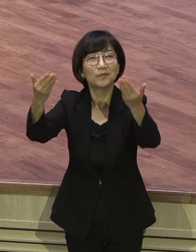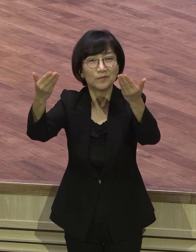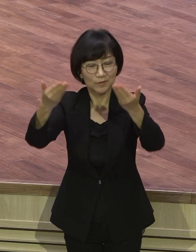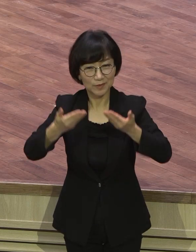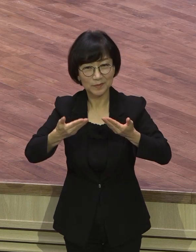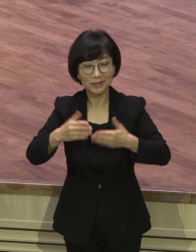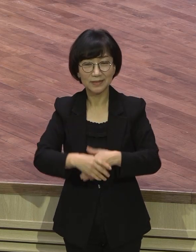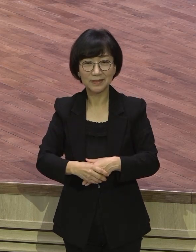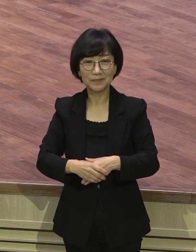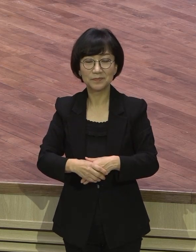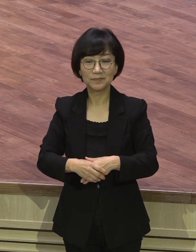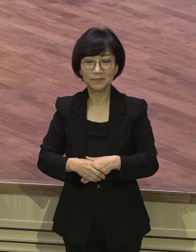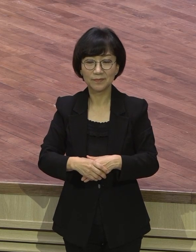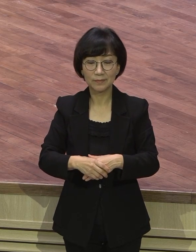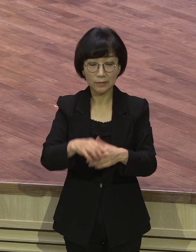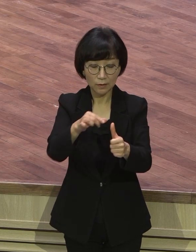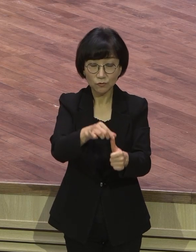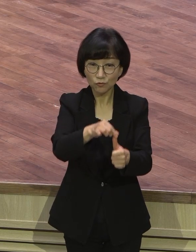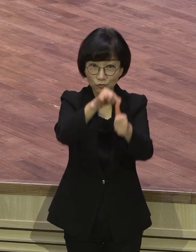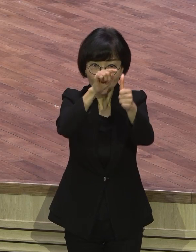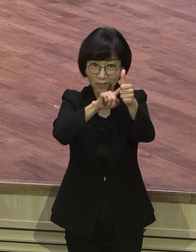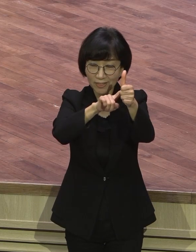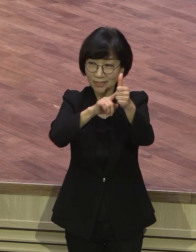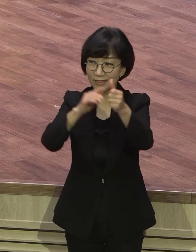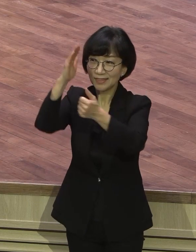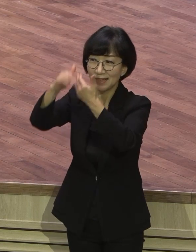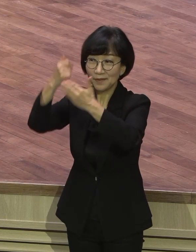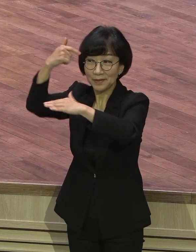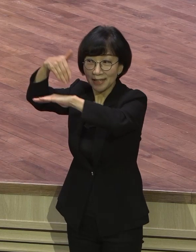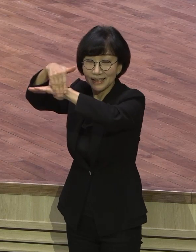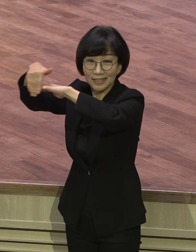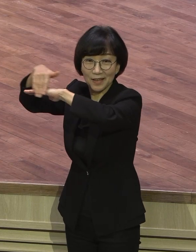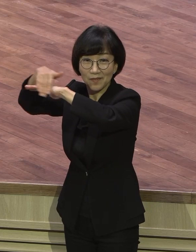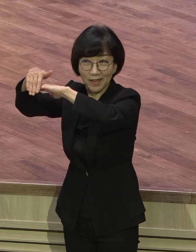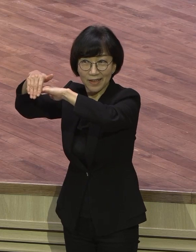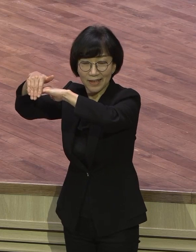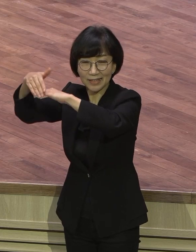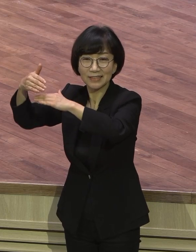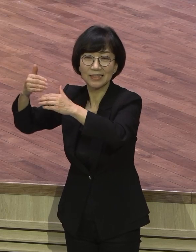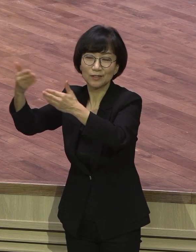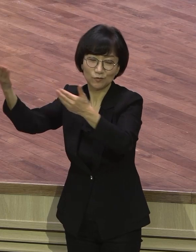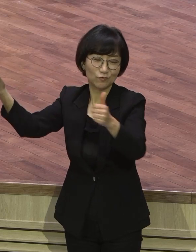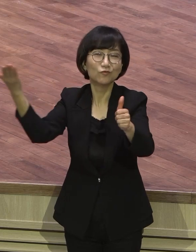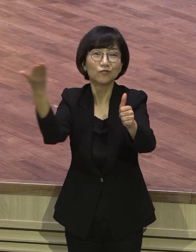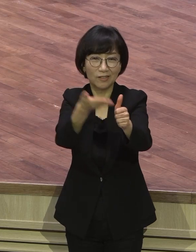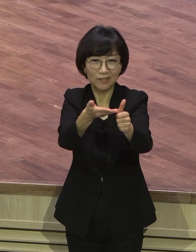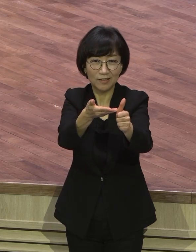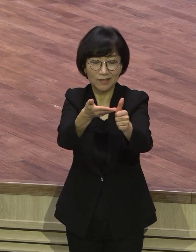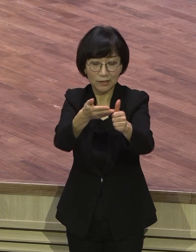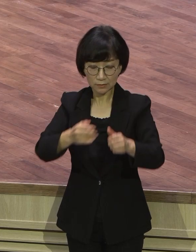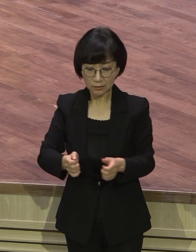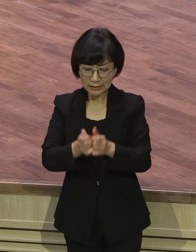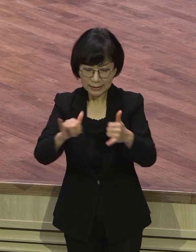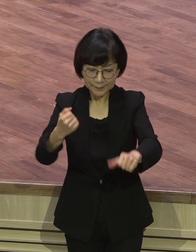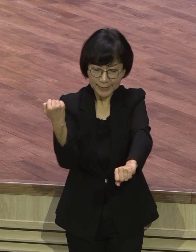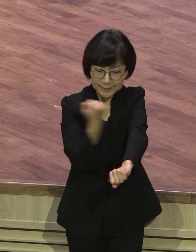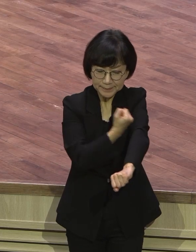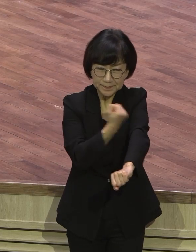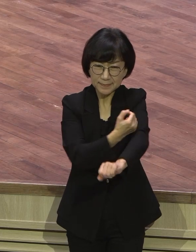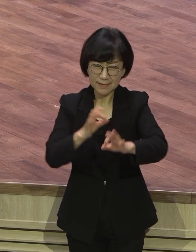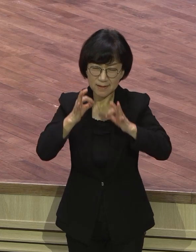창조주 하나님의 뜻과 교획대로 주어지는 것이지 결코 인간의 어떤 행위나 어떤